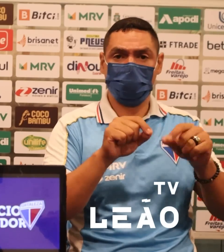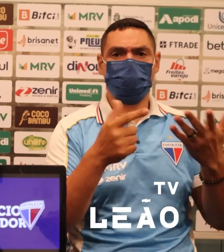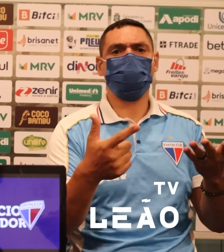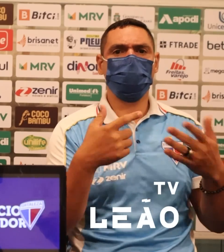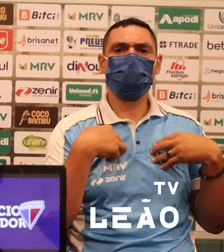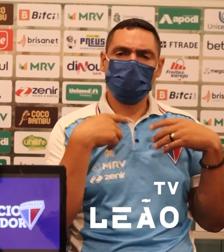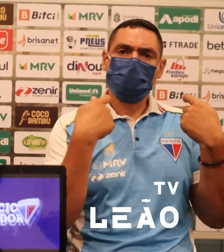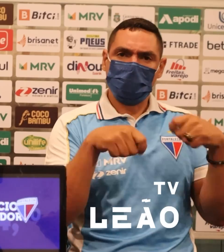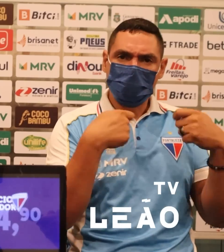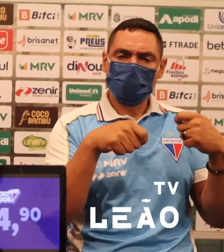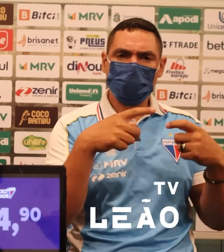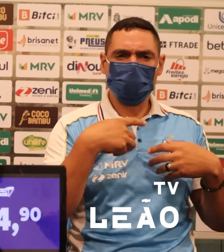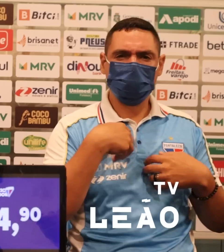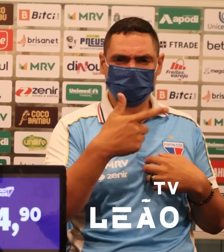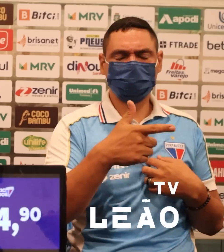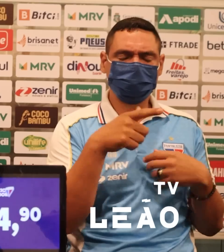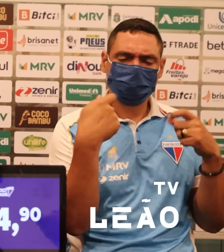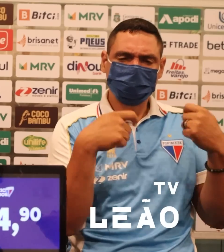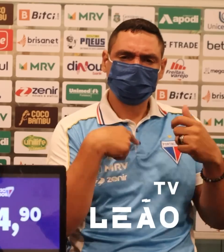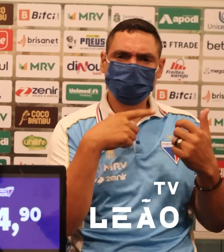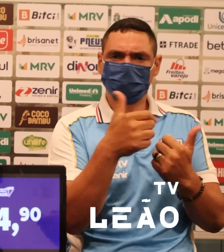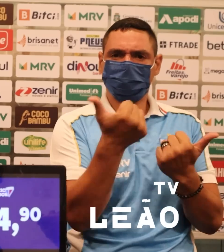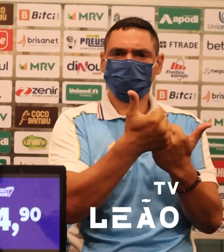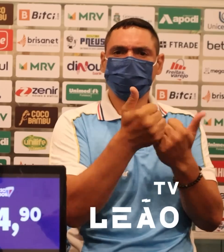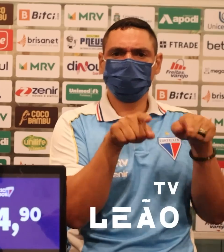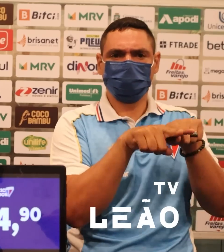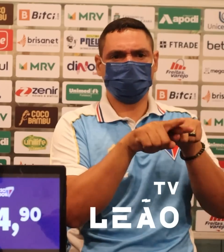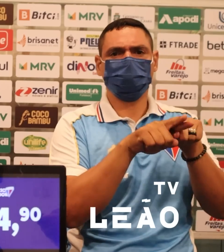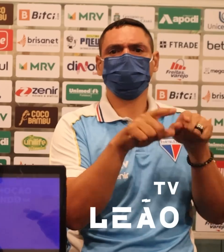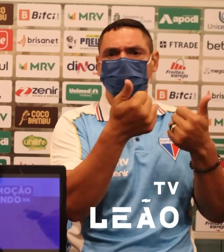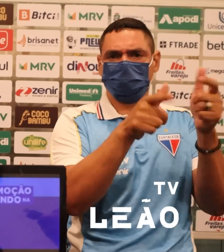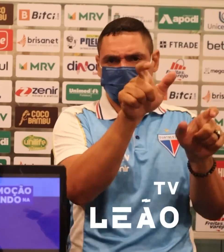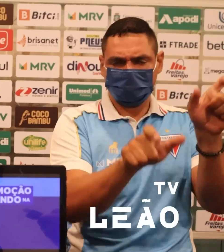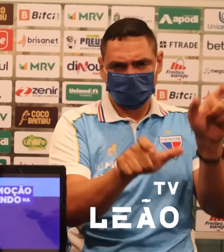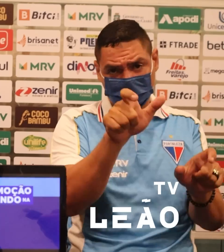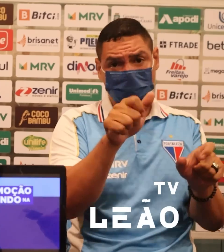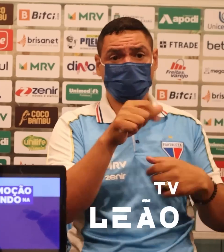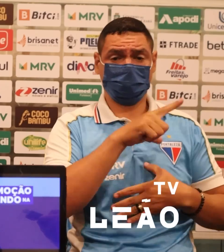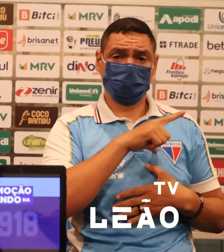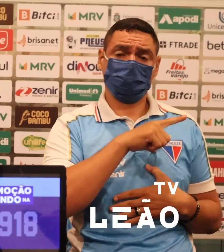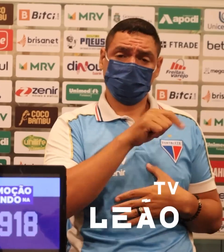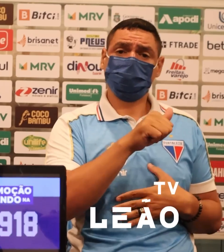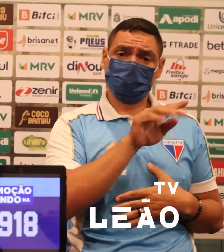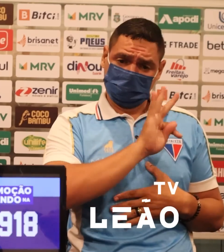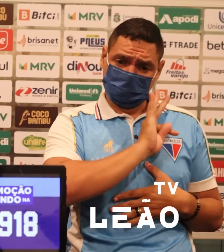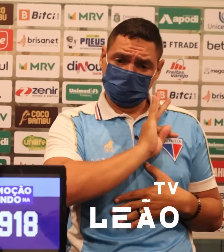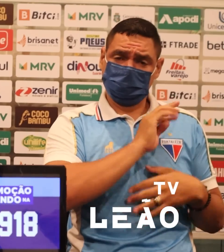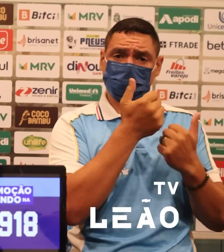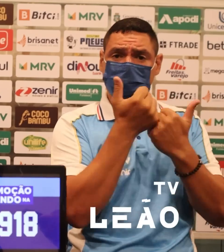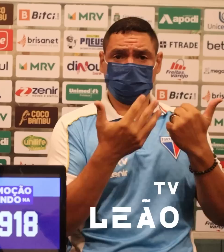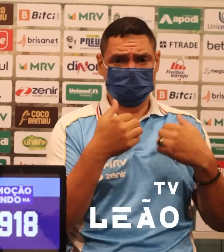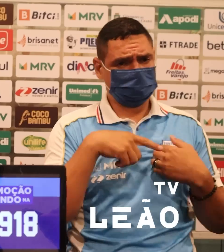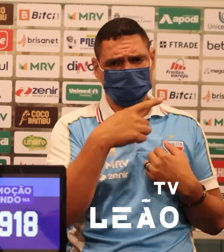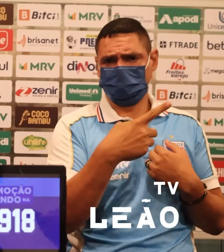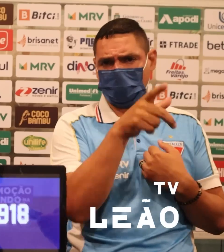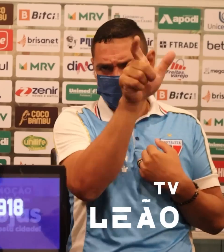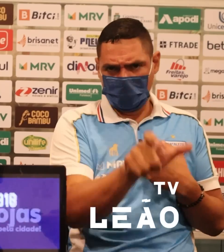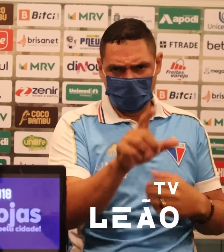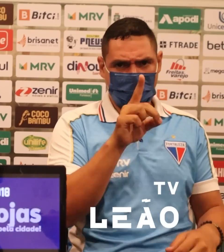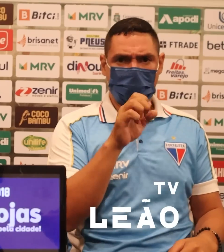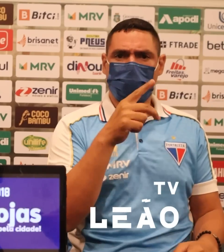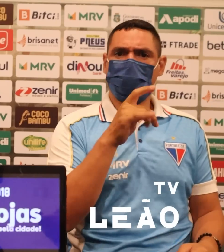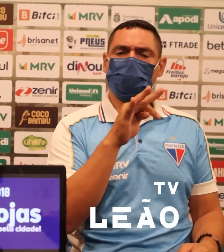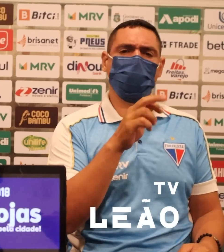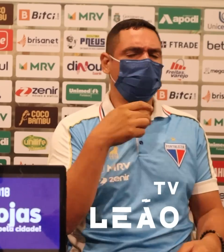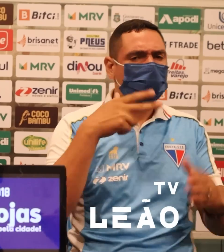tiene que sentir apoyo del staff técnico. Y en este caso no solamente Valentín, todos tienen